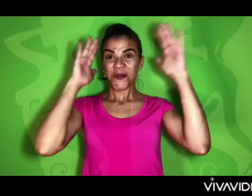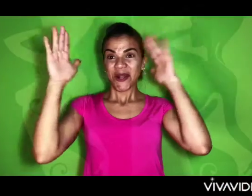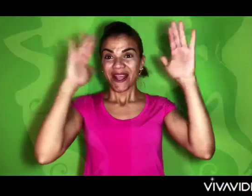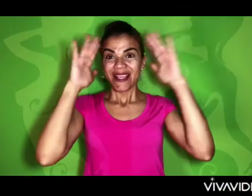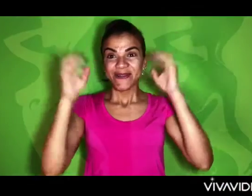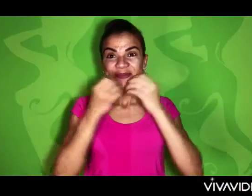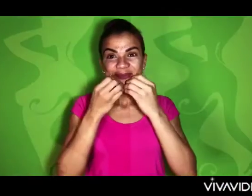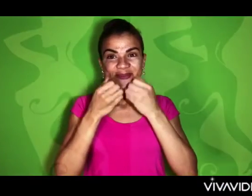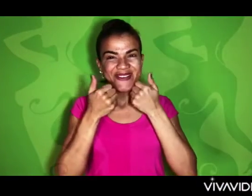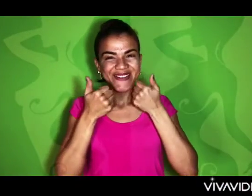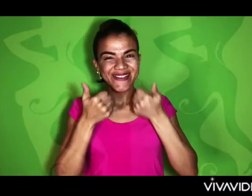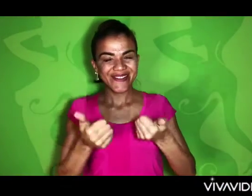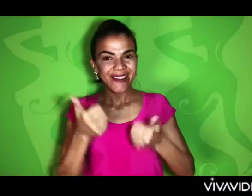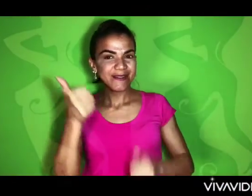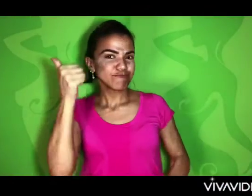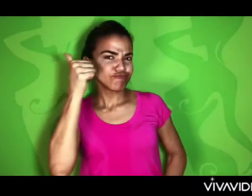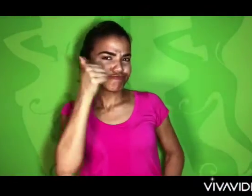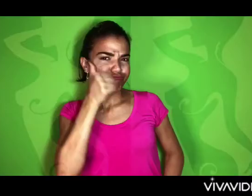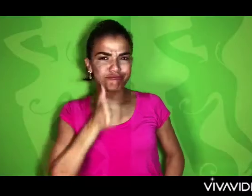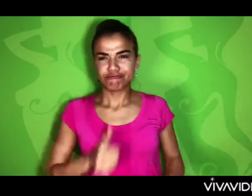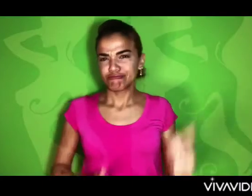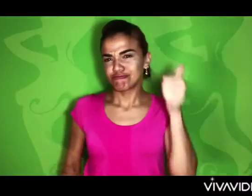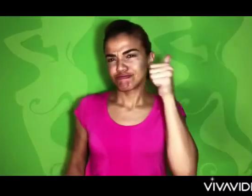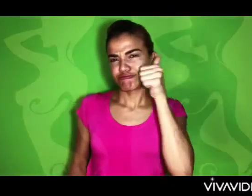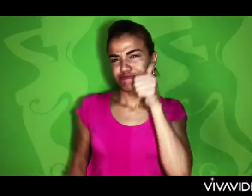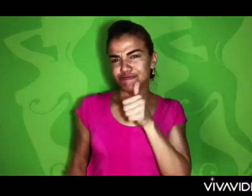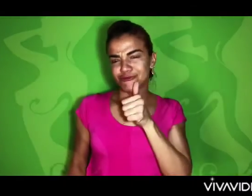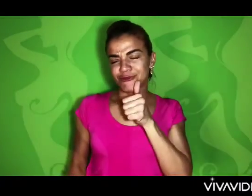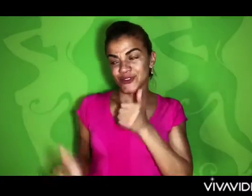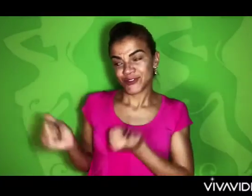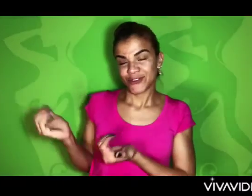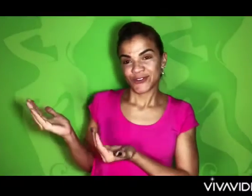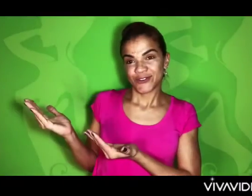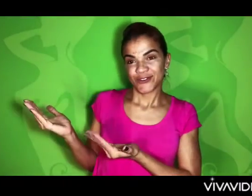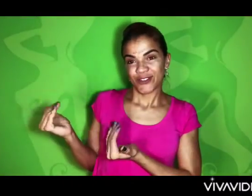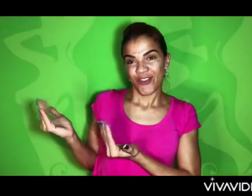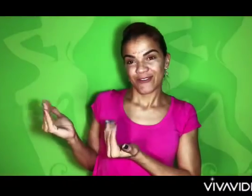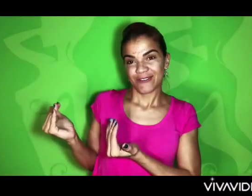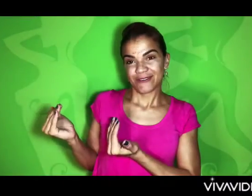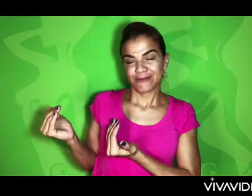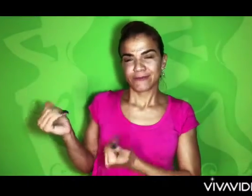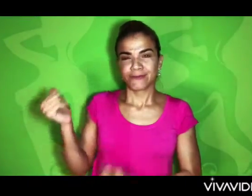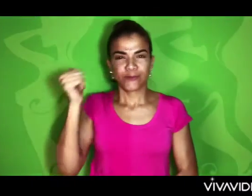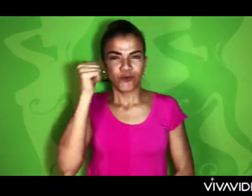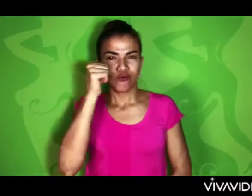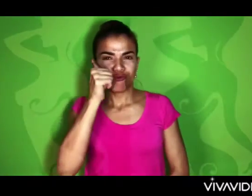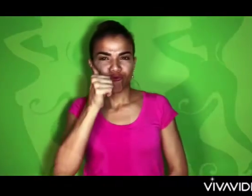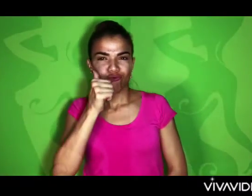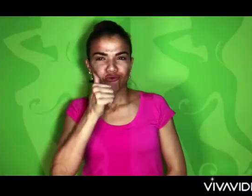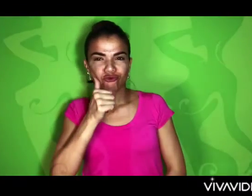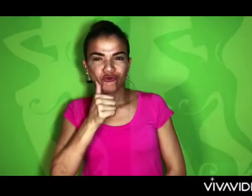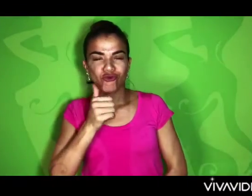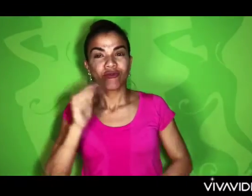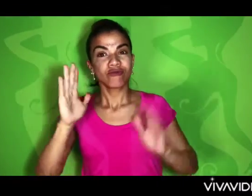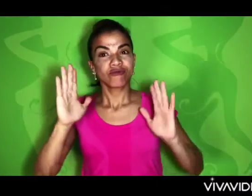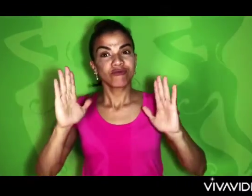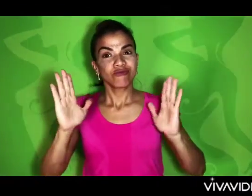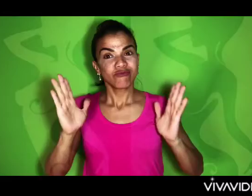o Olá tudo bem mulheres mulheres jovens Olá